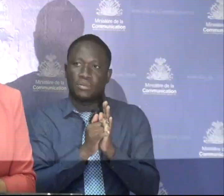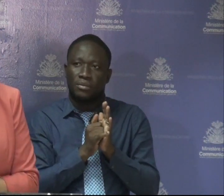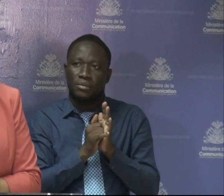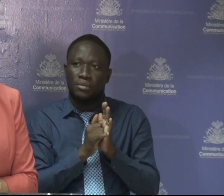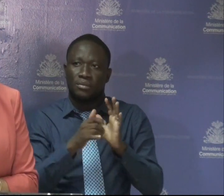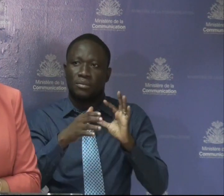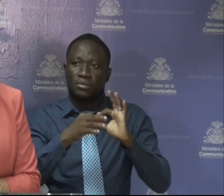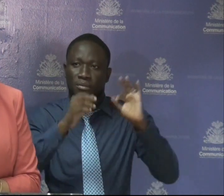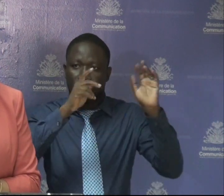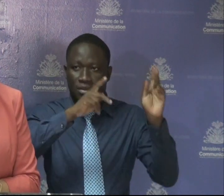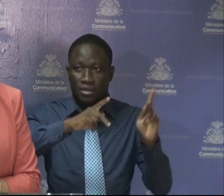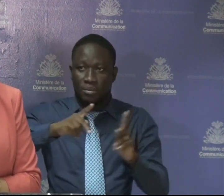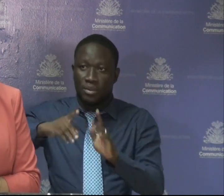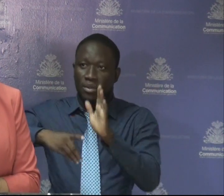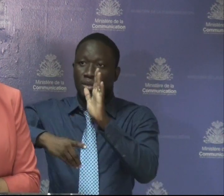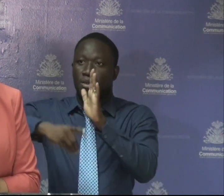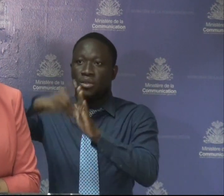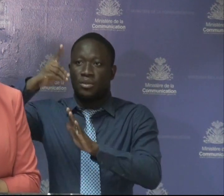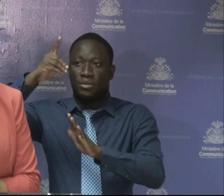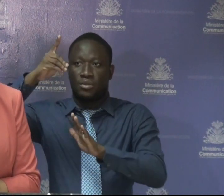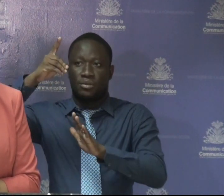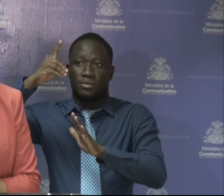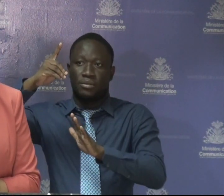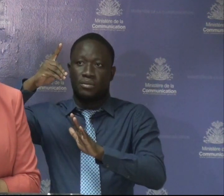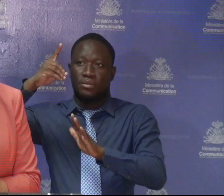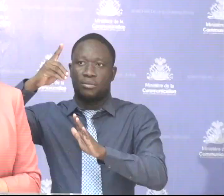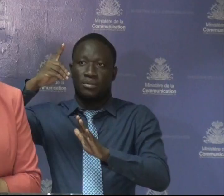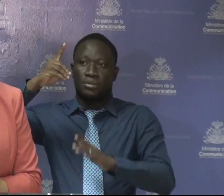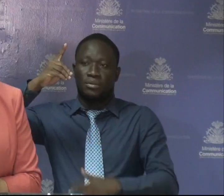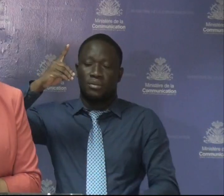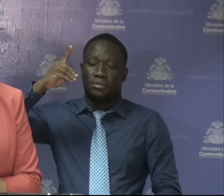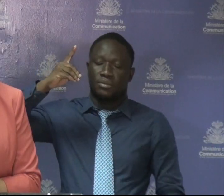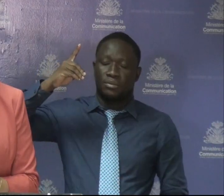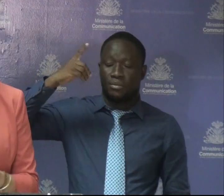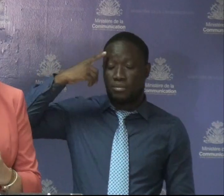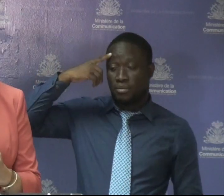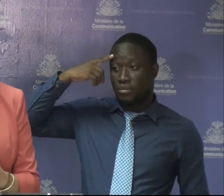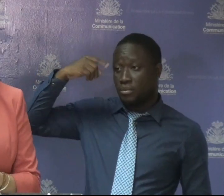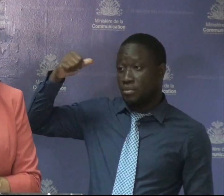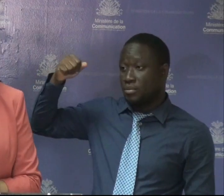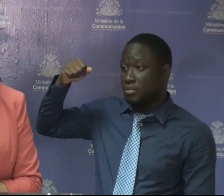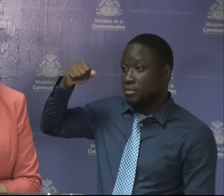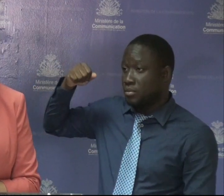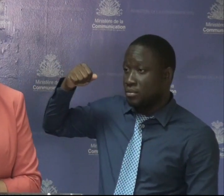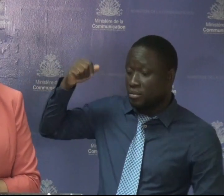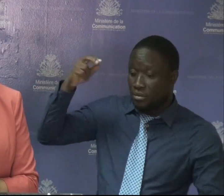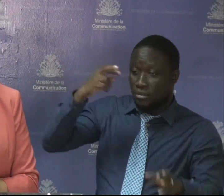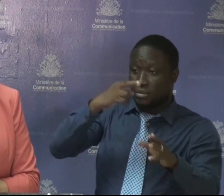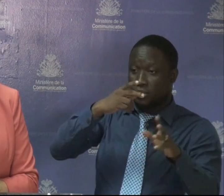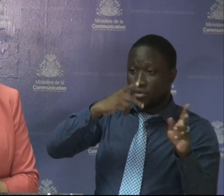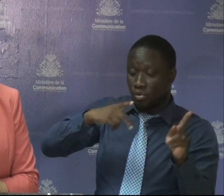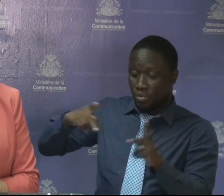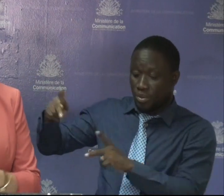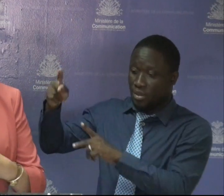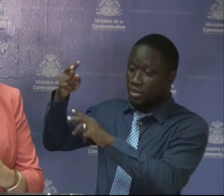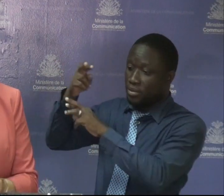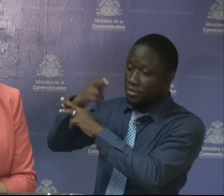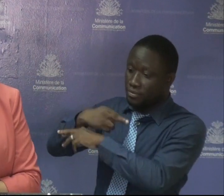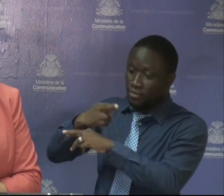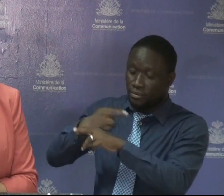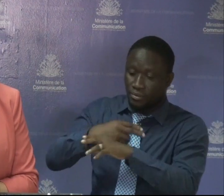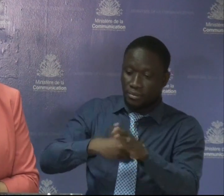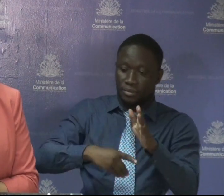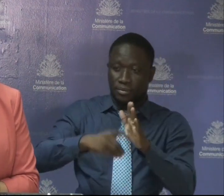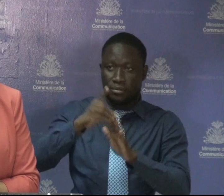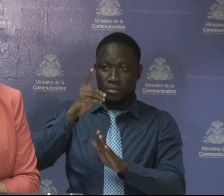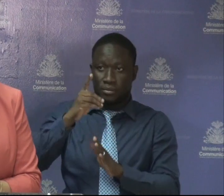d'avoir des plans de développement pour les îles adjacentes. Parce que un plan d'aménagement touristique d'abord et un plan de